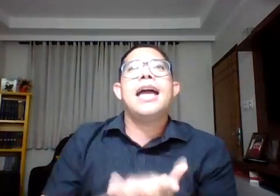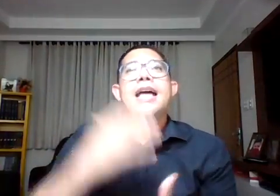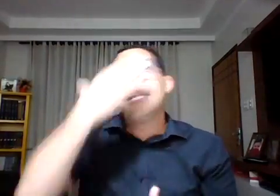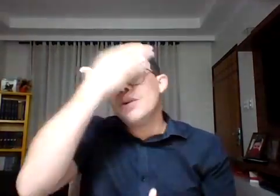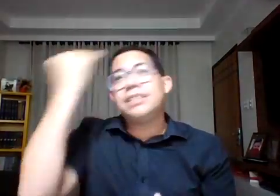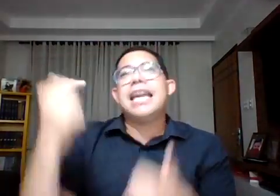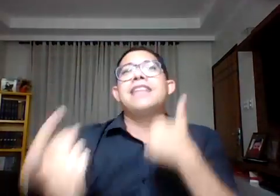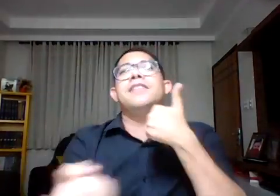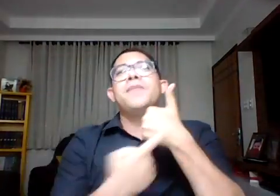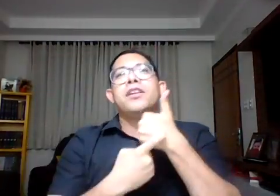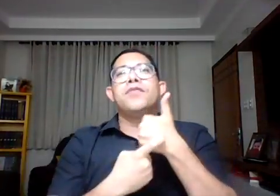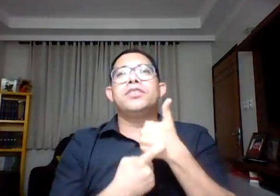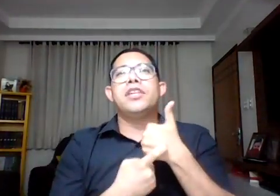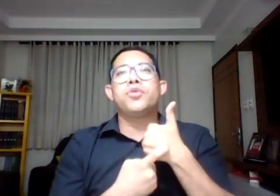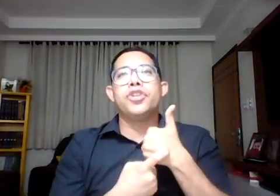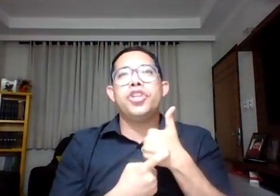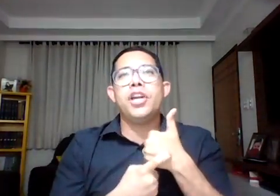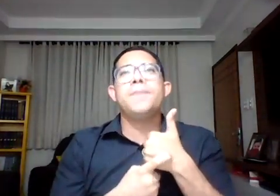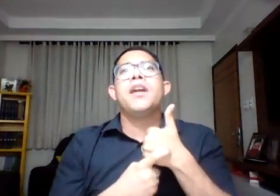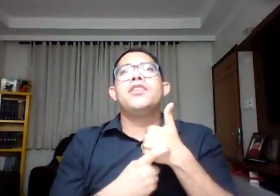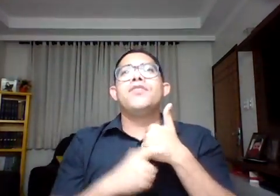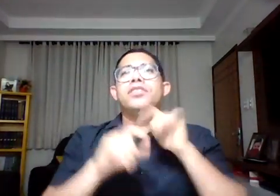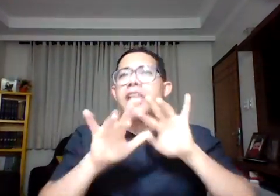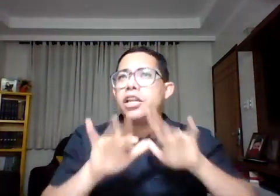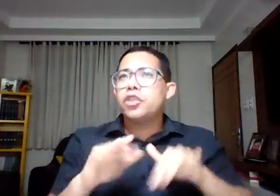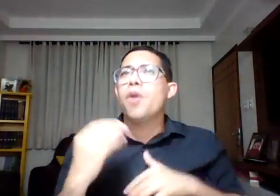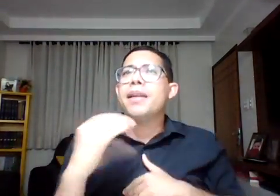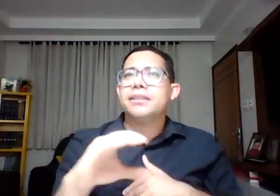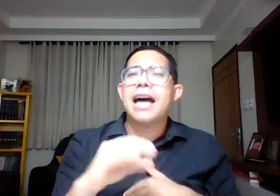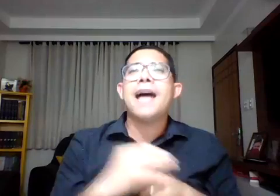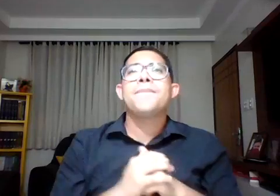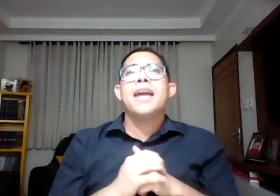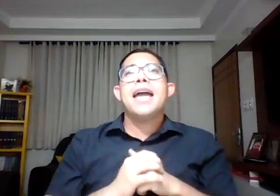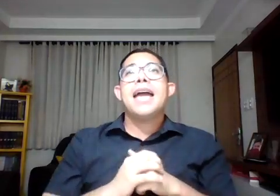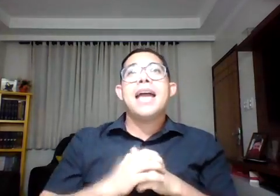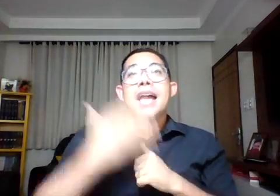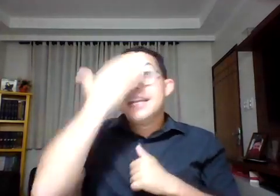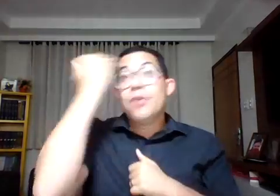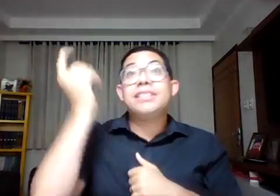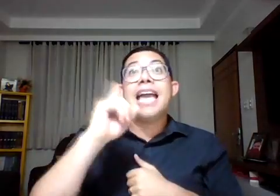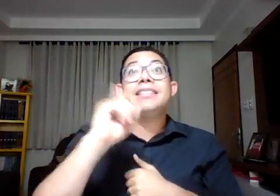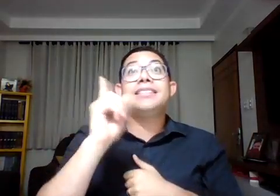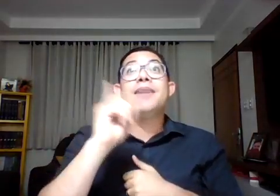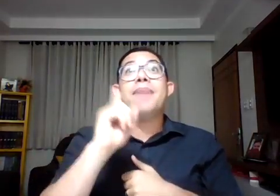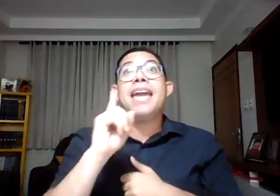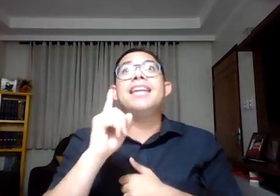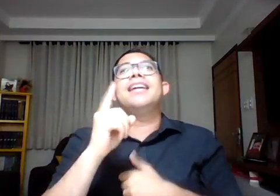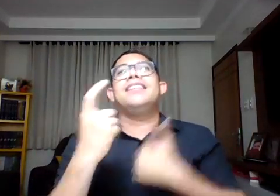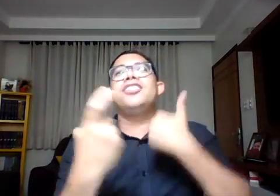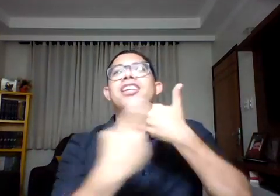não esquece de vocês curtir, de vocês comentar. Não esquece também